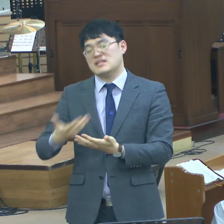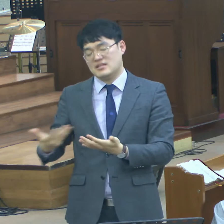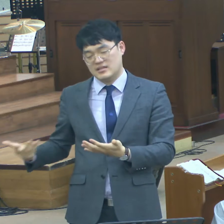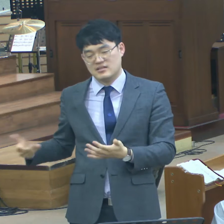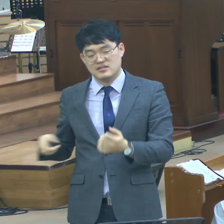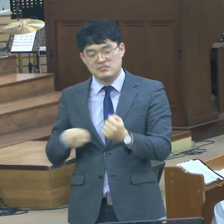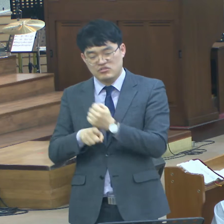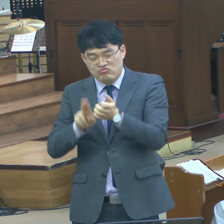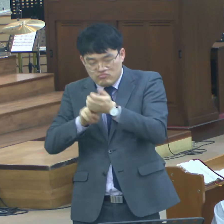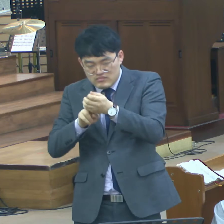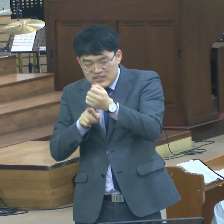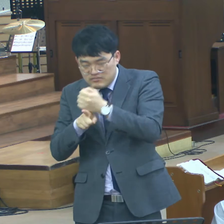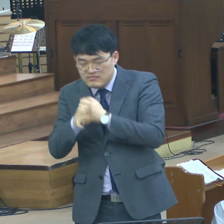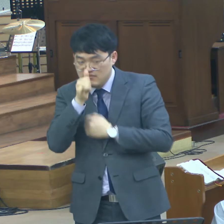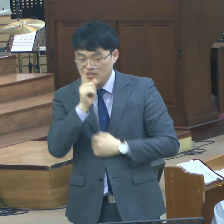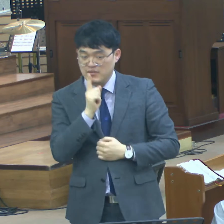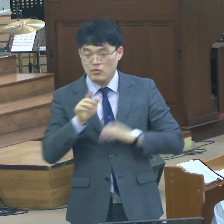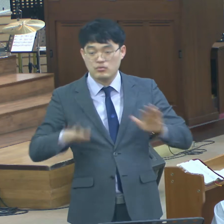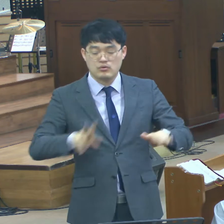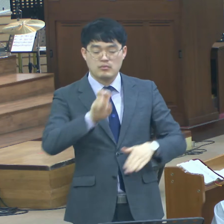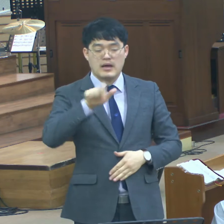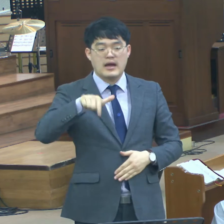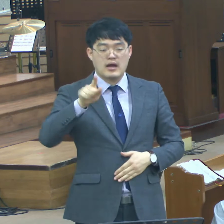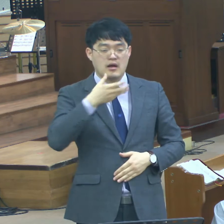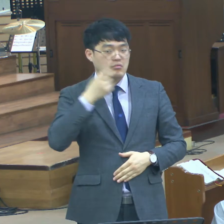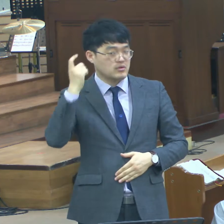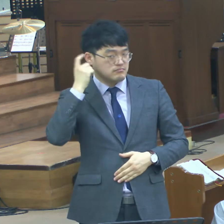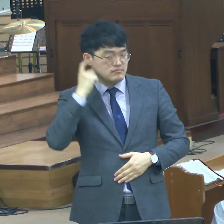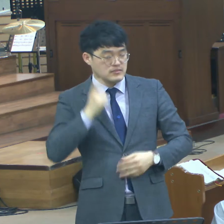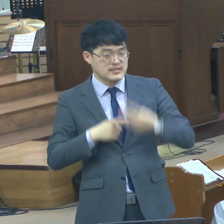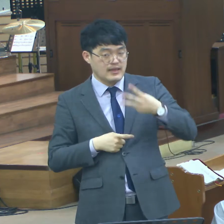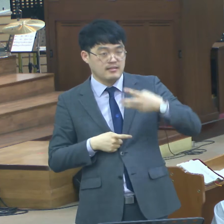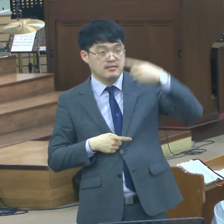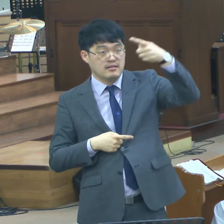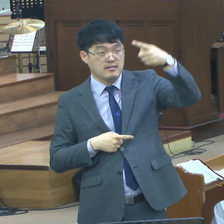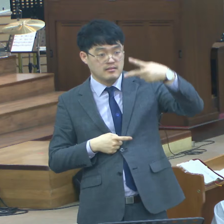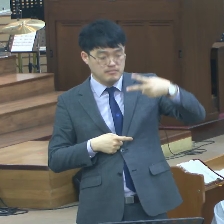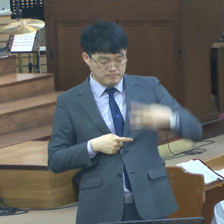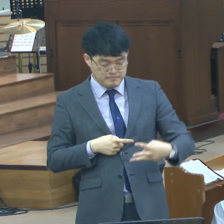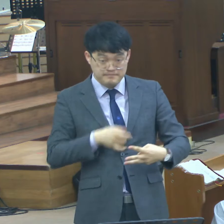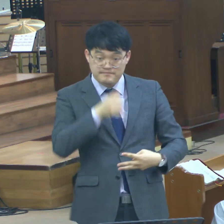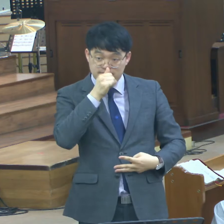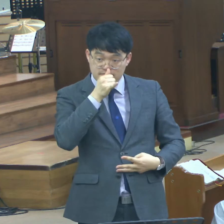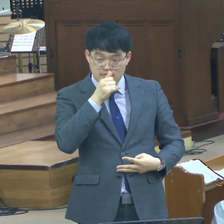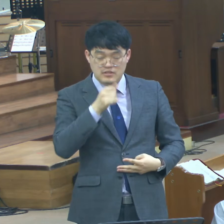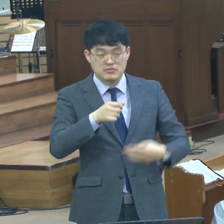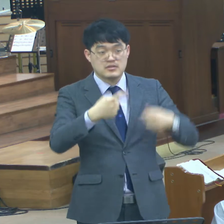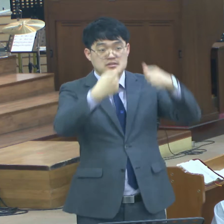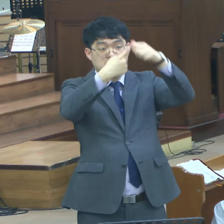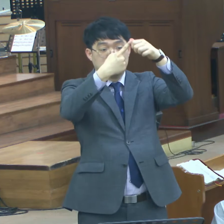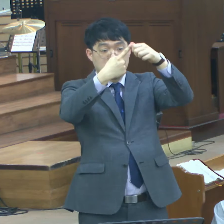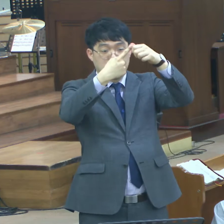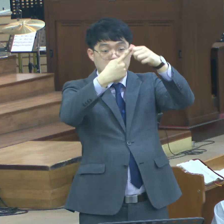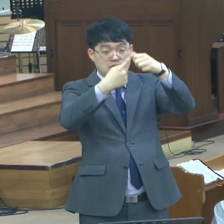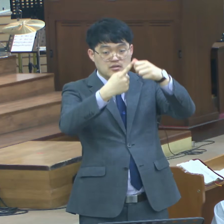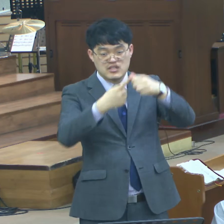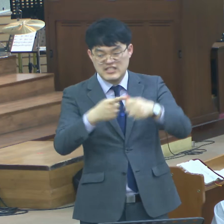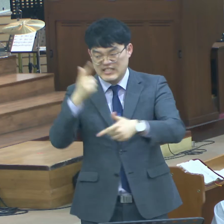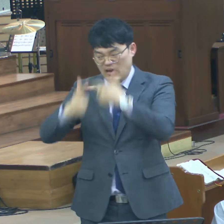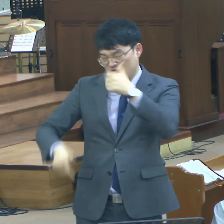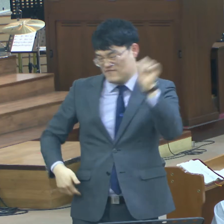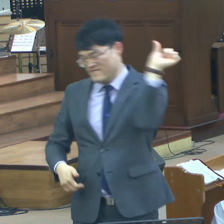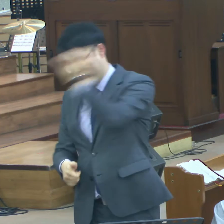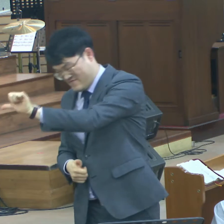오늘 마가복음을 보면 세 단락으로 되어 있는데 먼저 12절로 14절에 무화과 나무를 저주하신 사건, 그리고